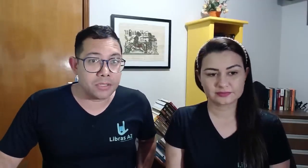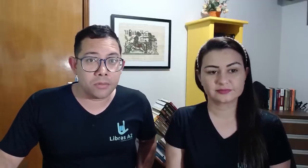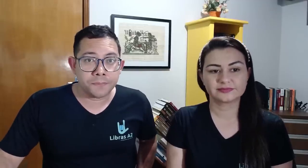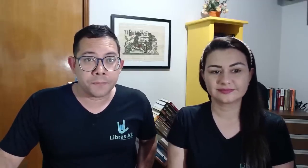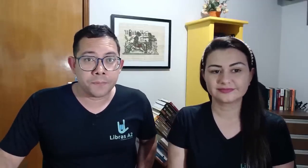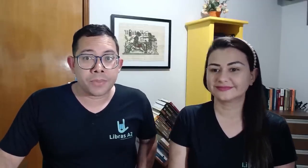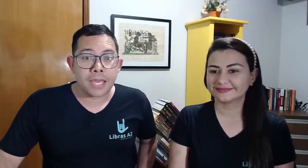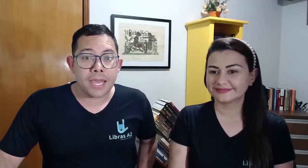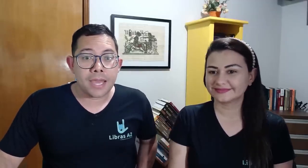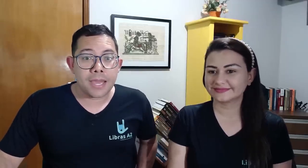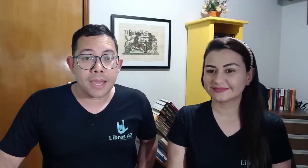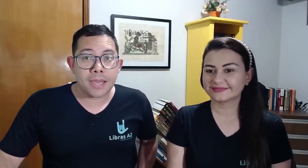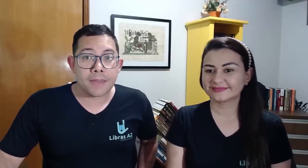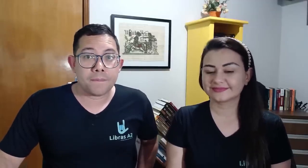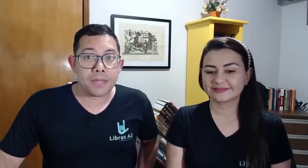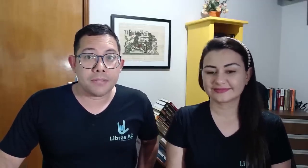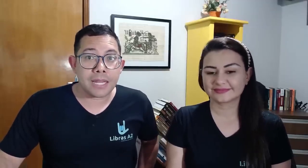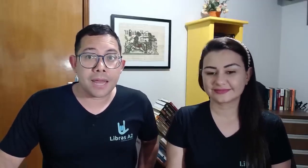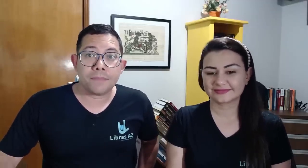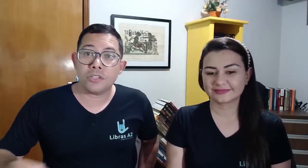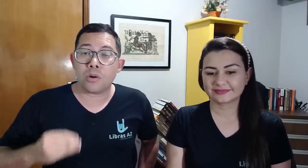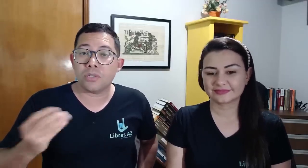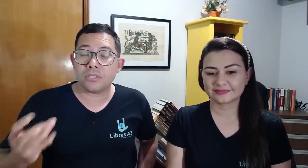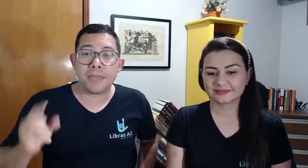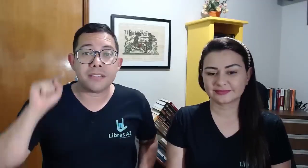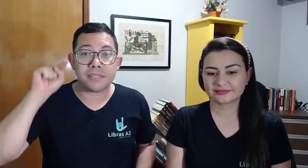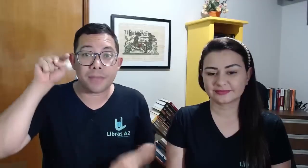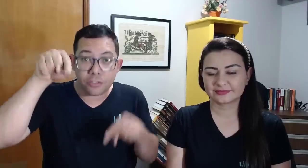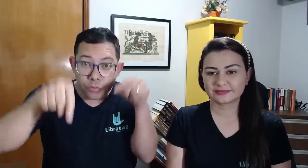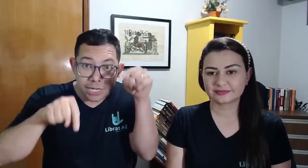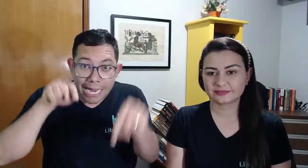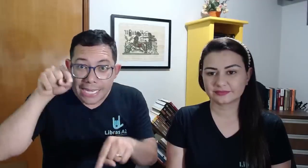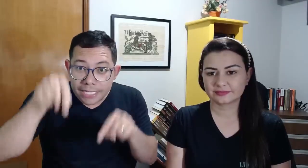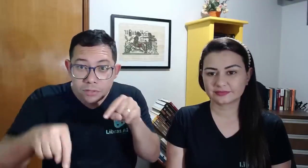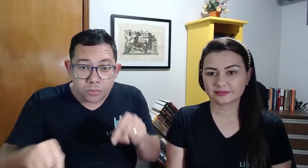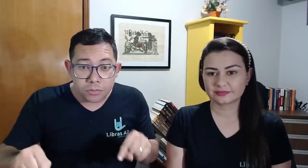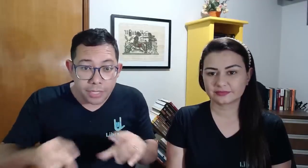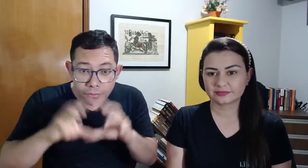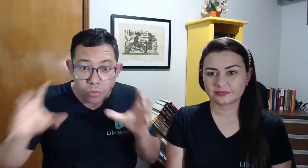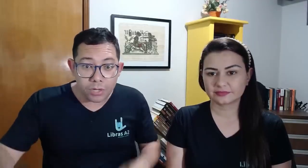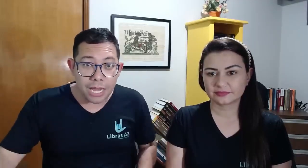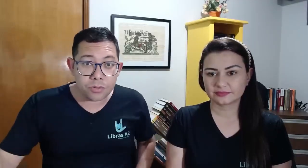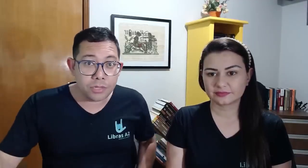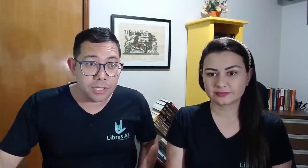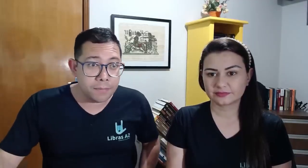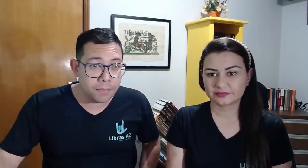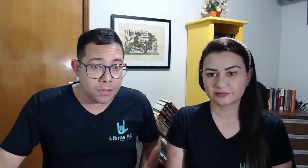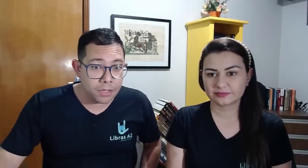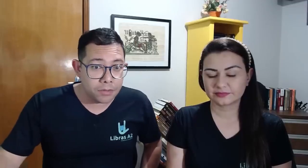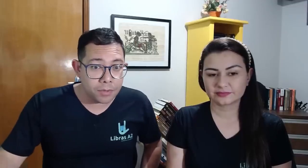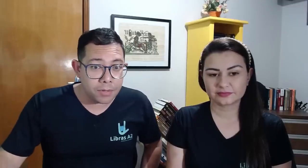Então, ele está lá, jogou a semente foi caindo, né? Ficou claro isso aqui. E vamos lá,